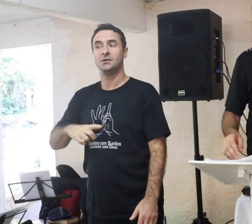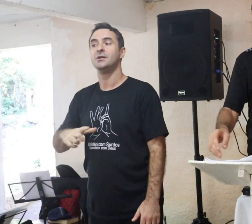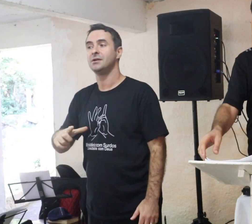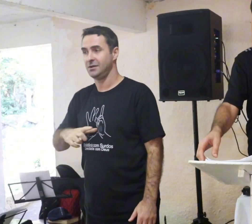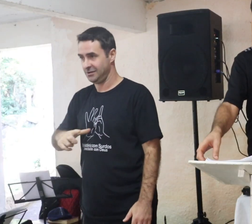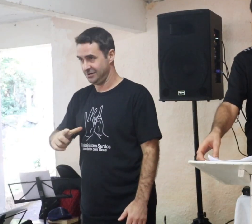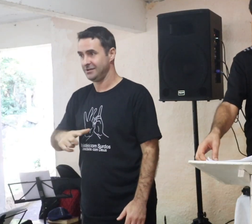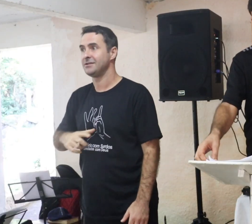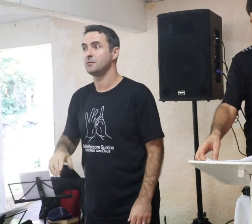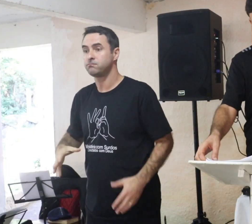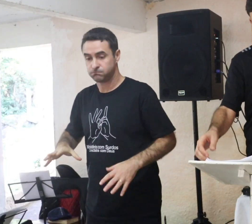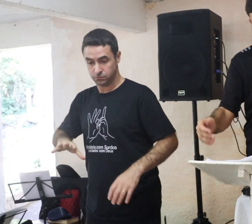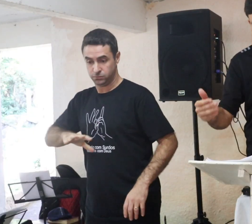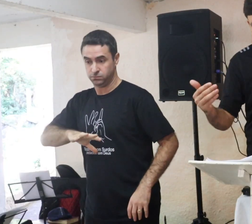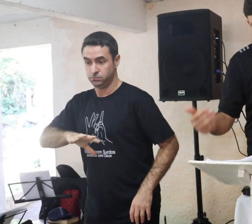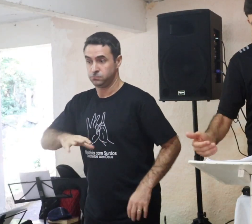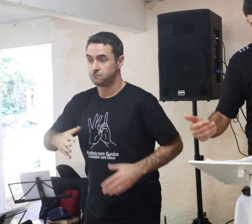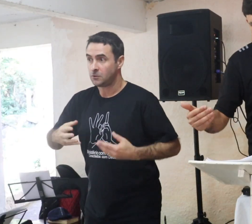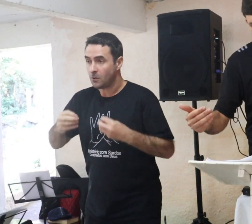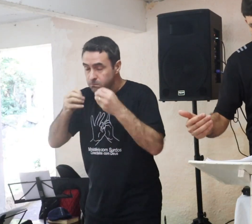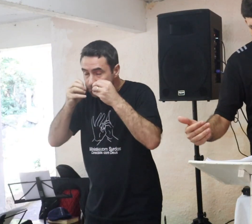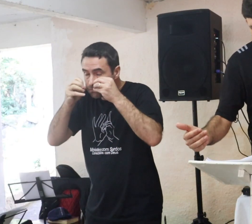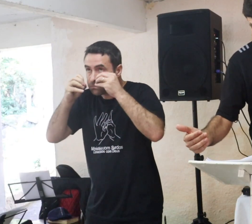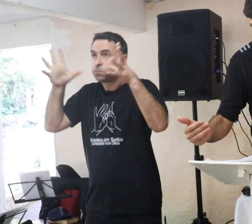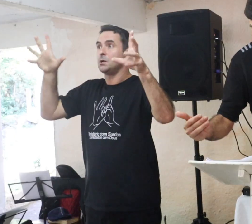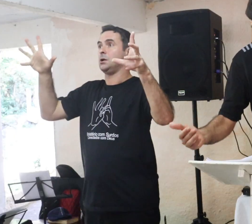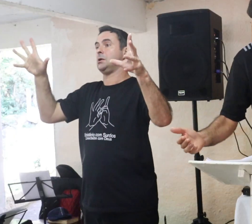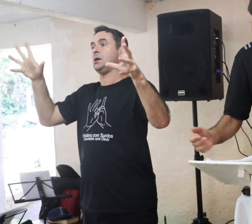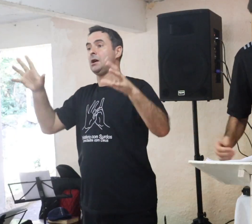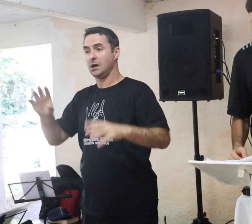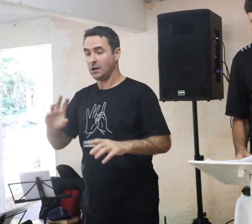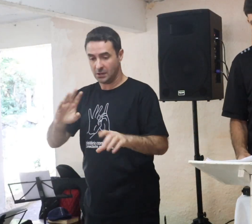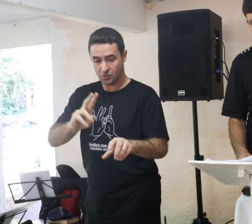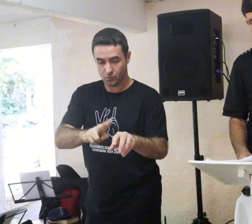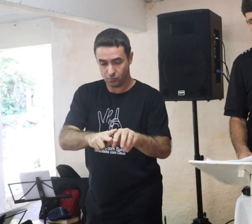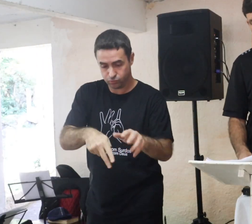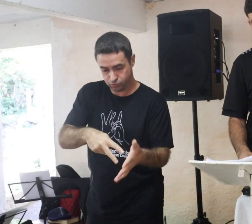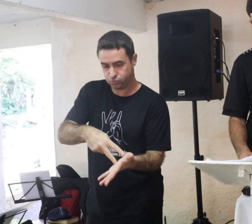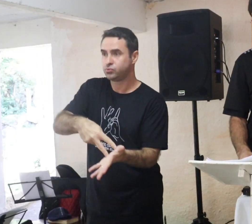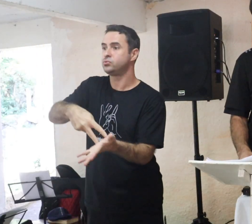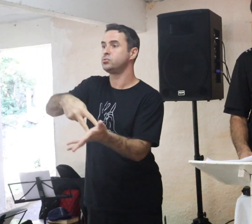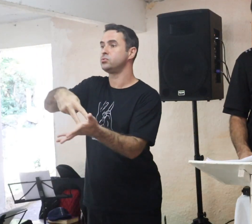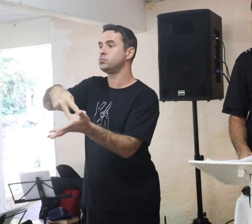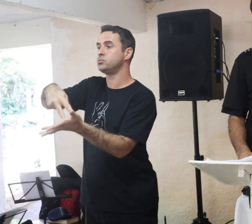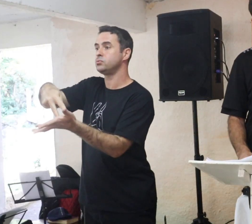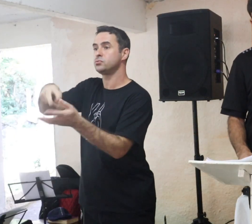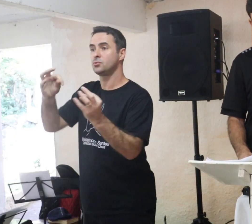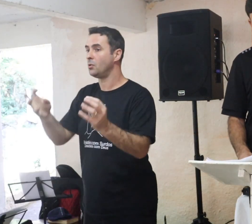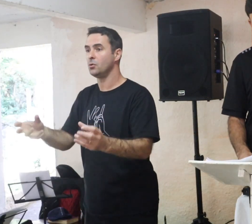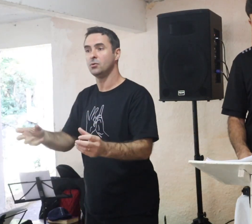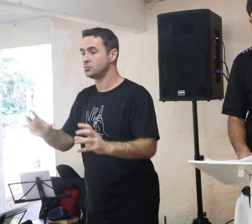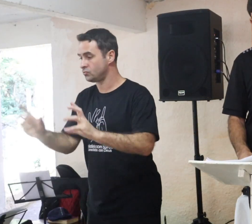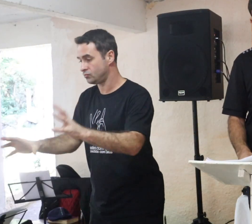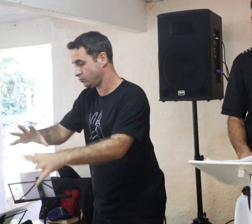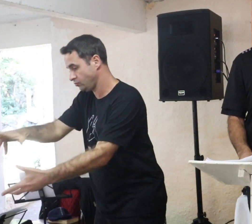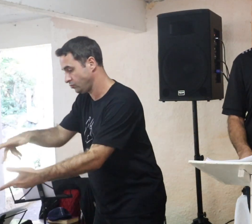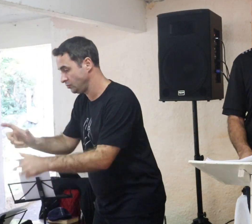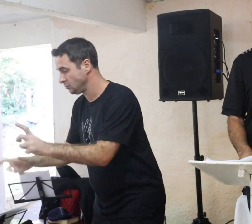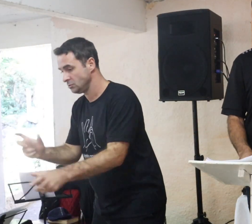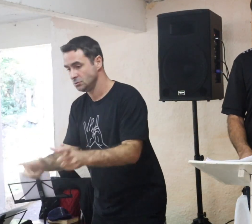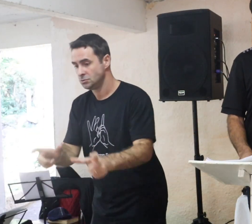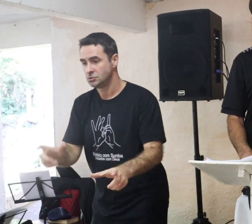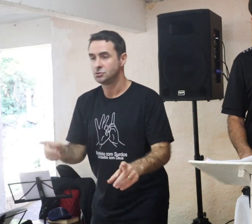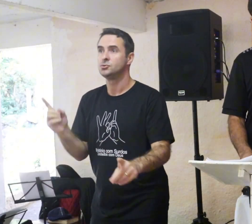aquele som que despertará todos os que estarão dormindo e os convidará a encontrar-se com o